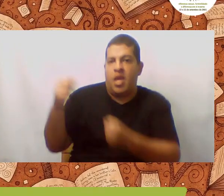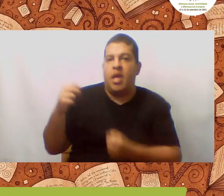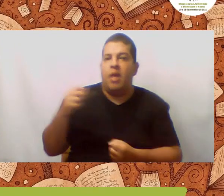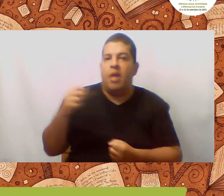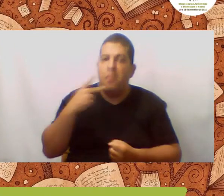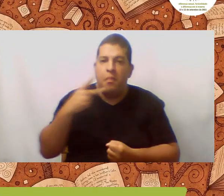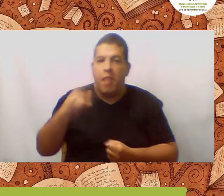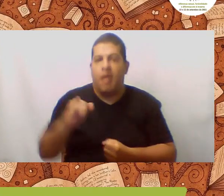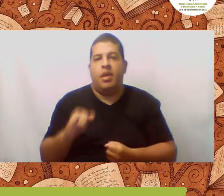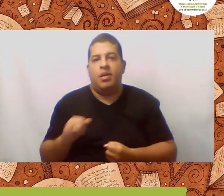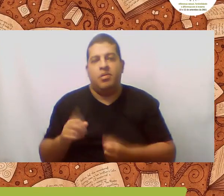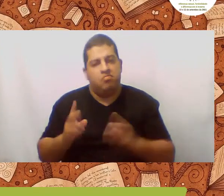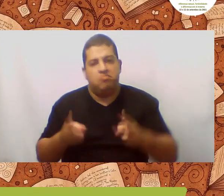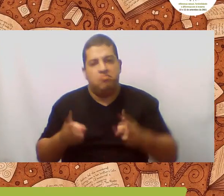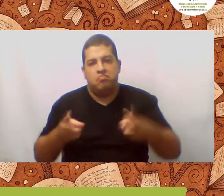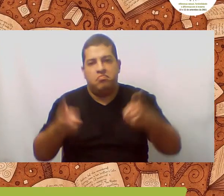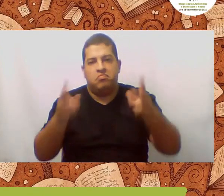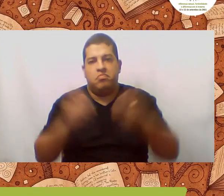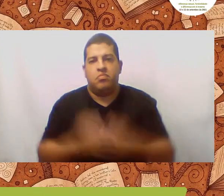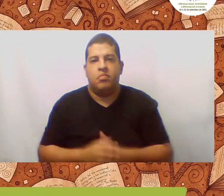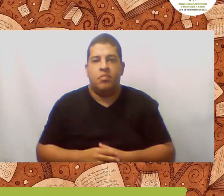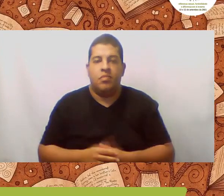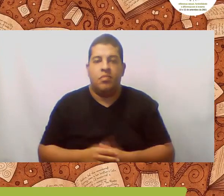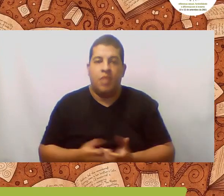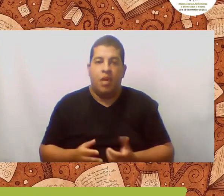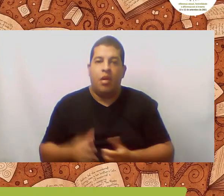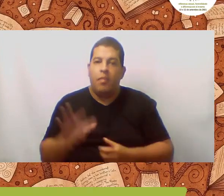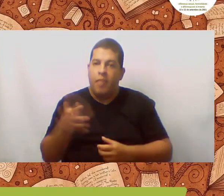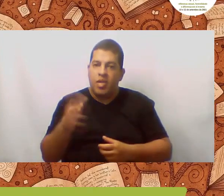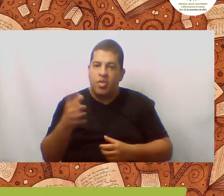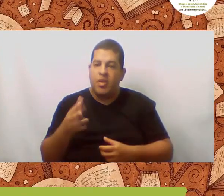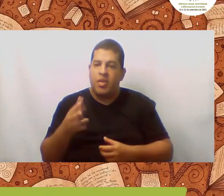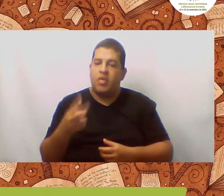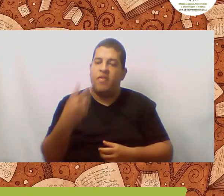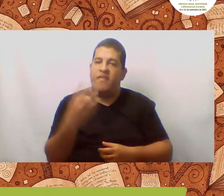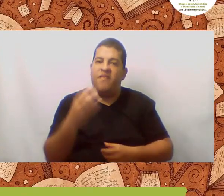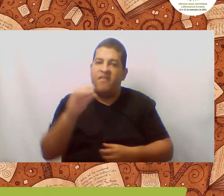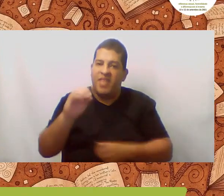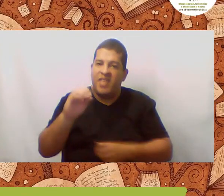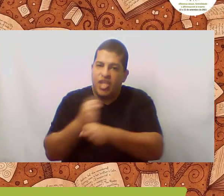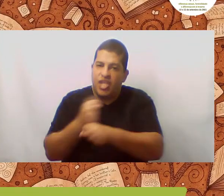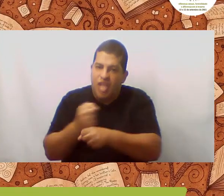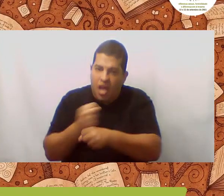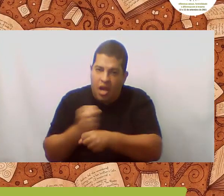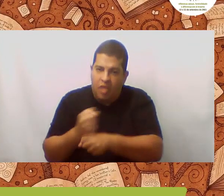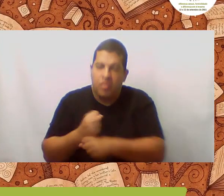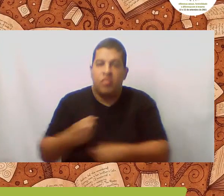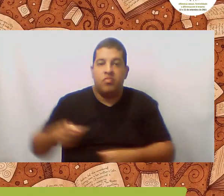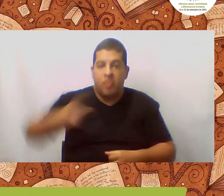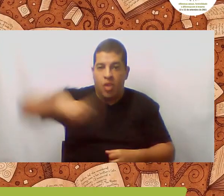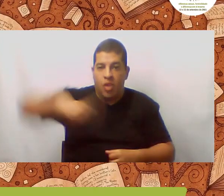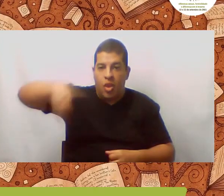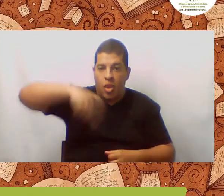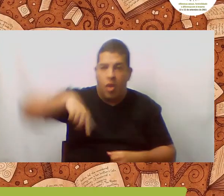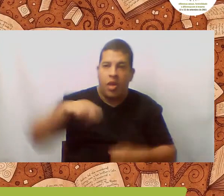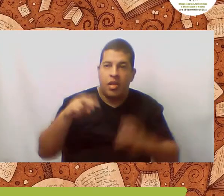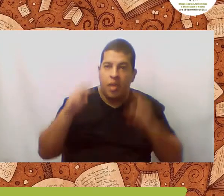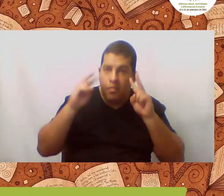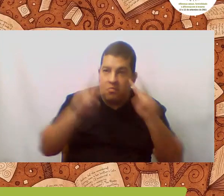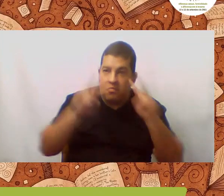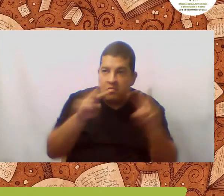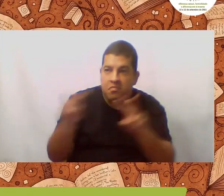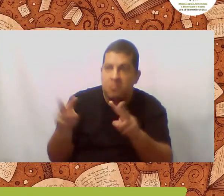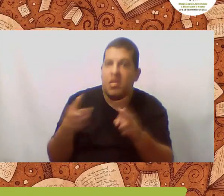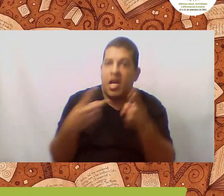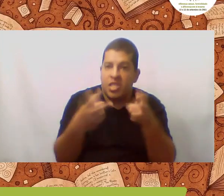mais recentemente, nos últimos 20 anos, nós assistimos à expansão do movimento